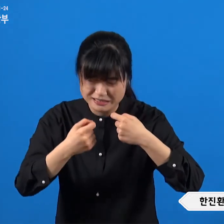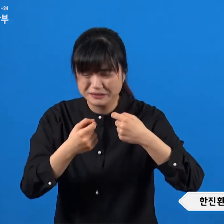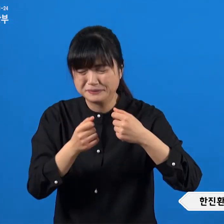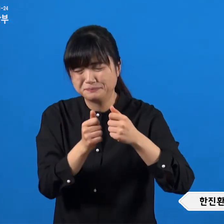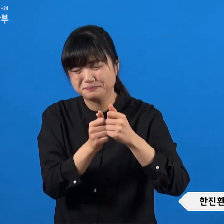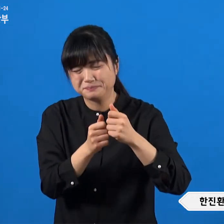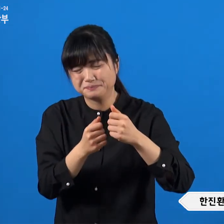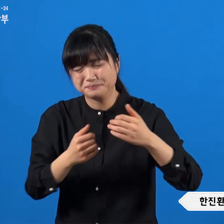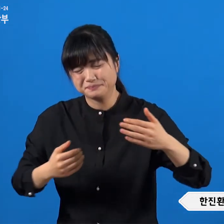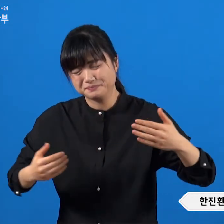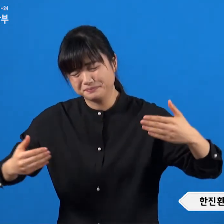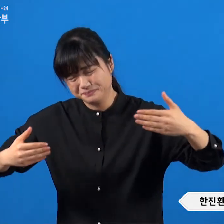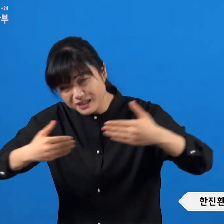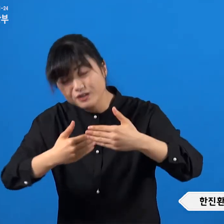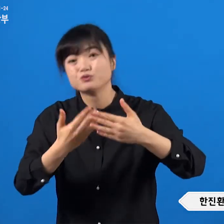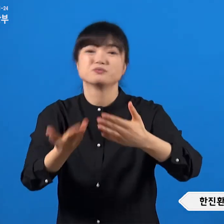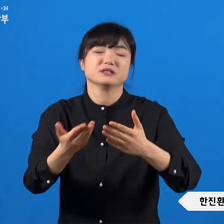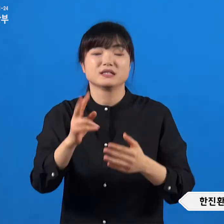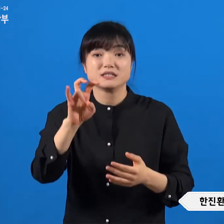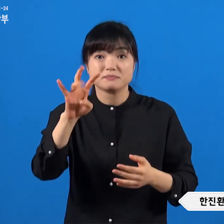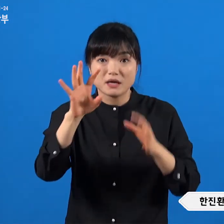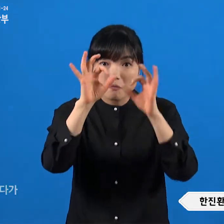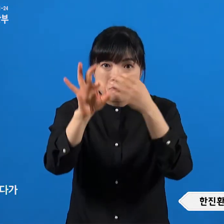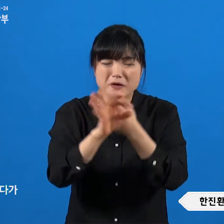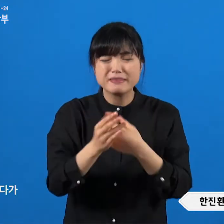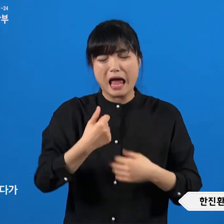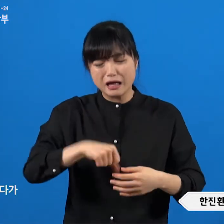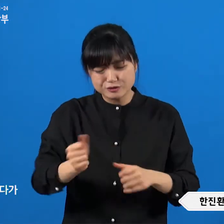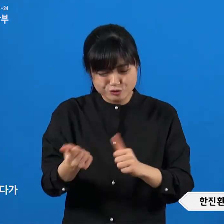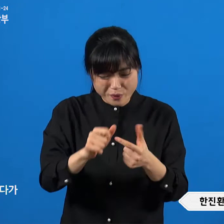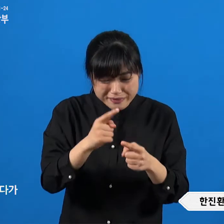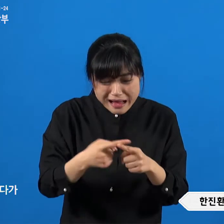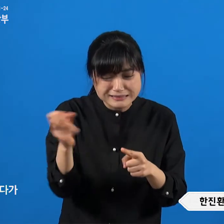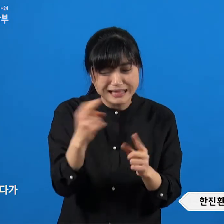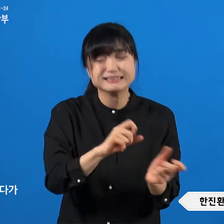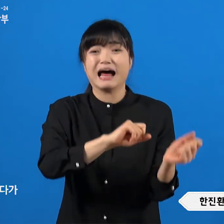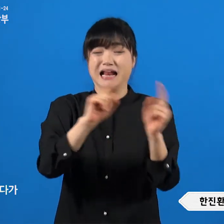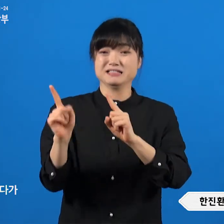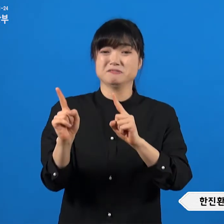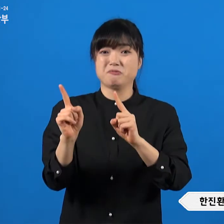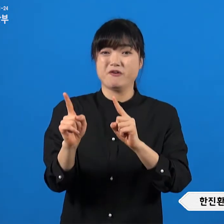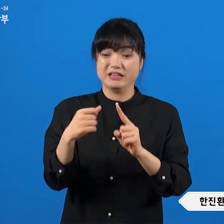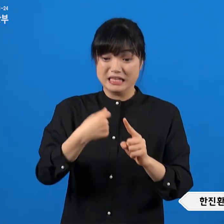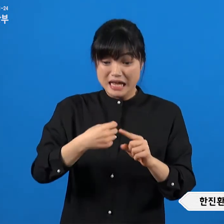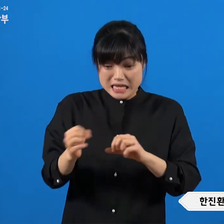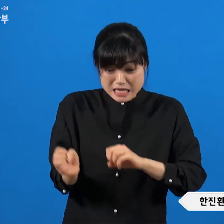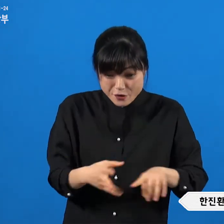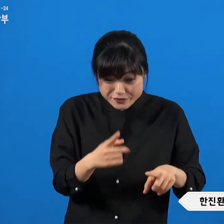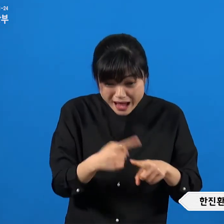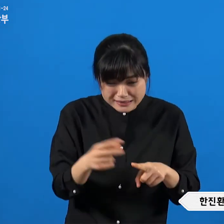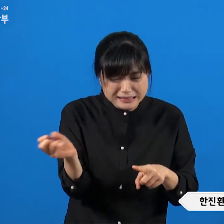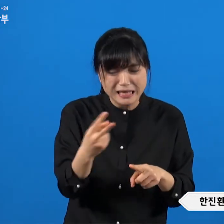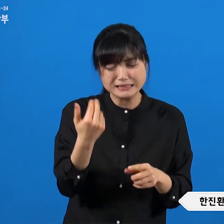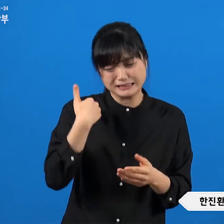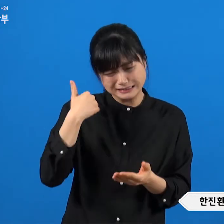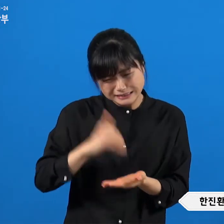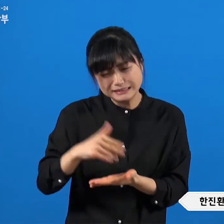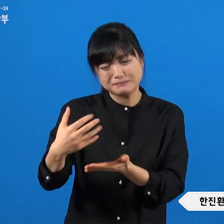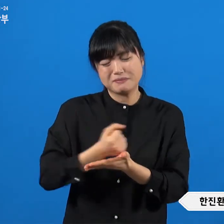부빕니다. 24절에 이 내 아들은 죽었다가 다시 살아났으며 내가 잃었다가 다시